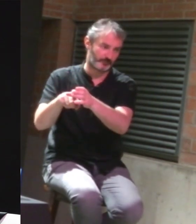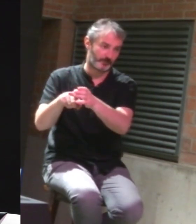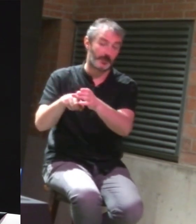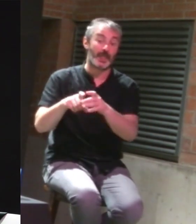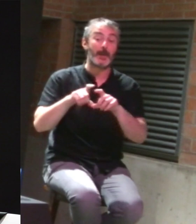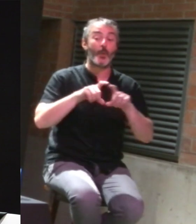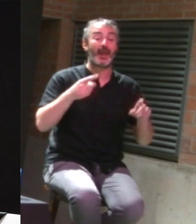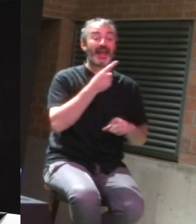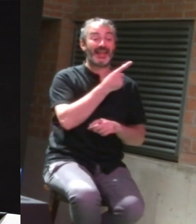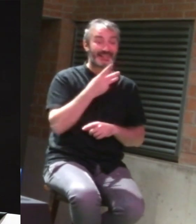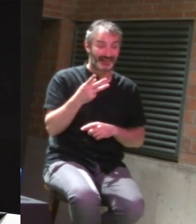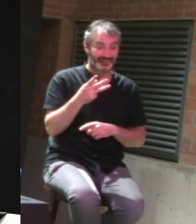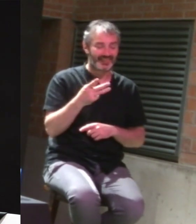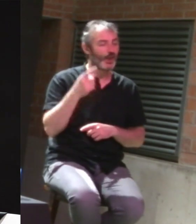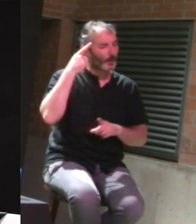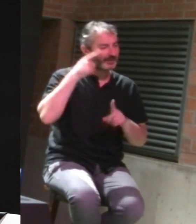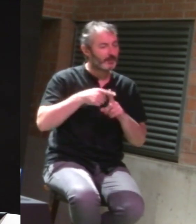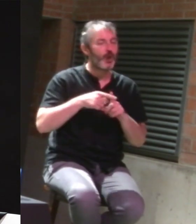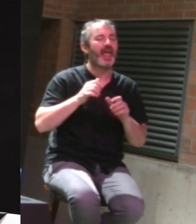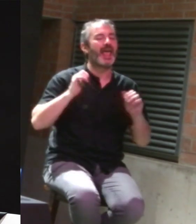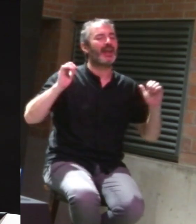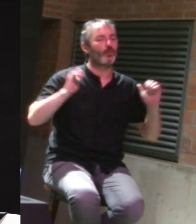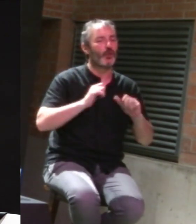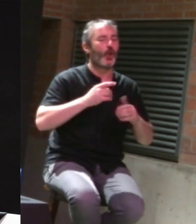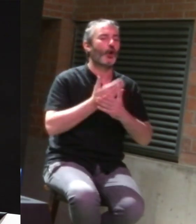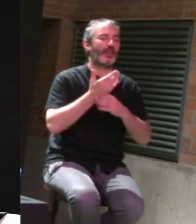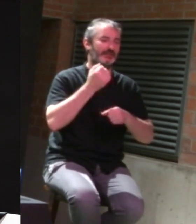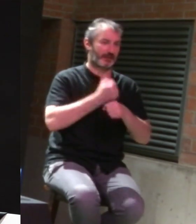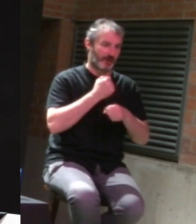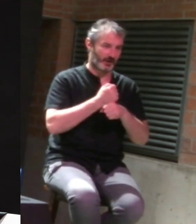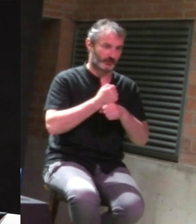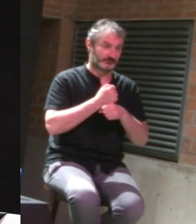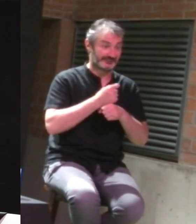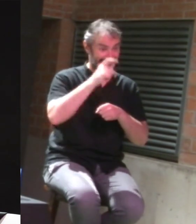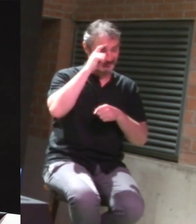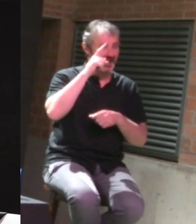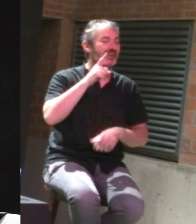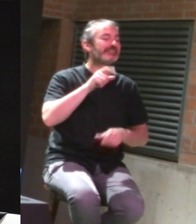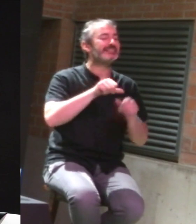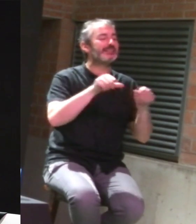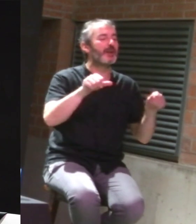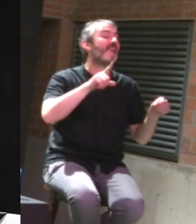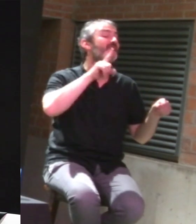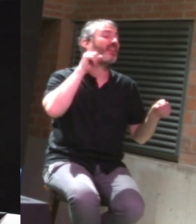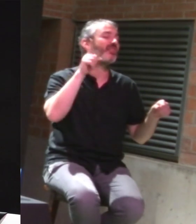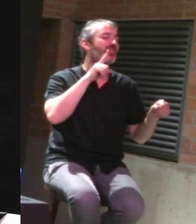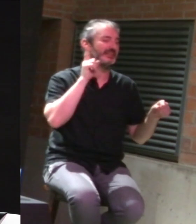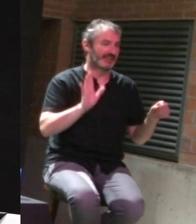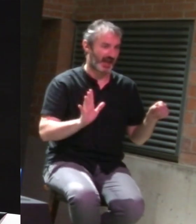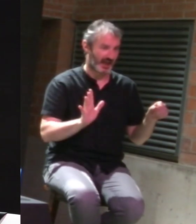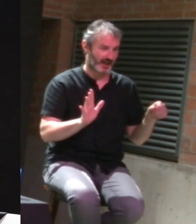reducció de la jornada de treball, es va passar a dir que era la setmana francesa, no inglesa, però la francesa.